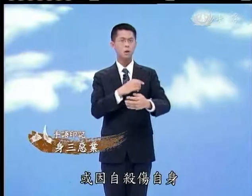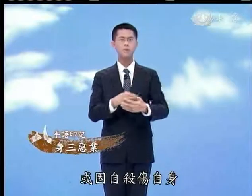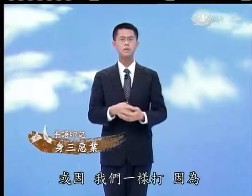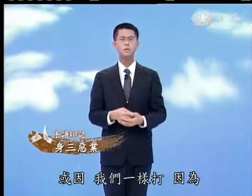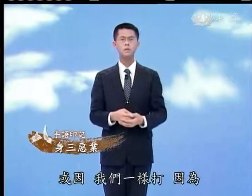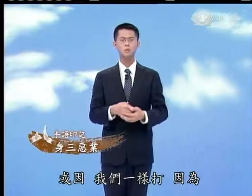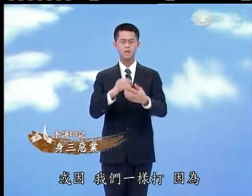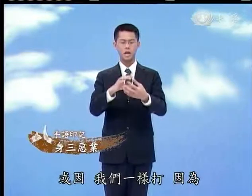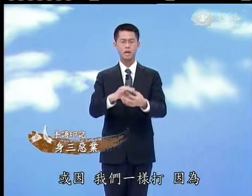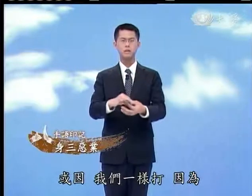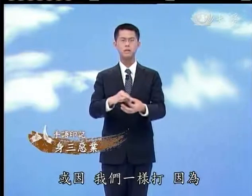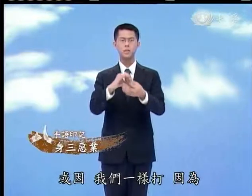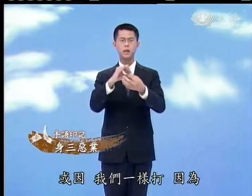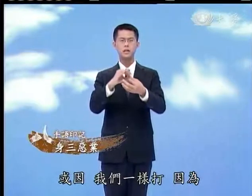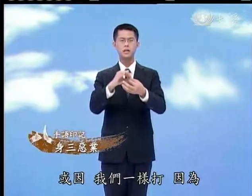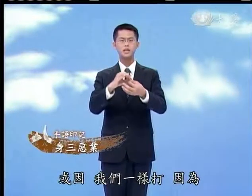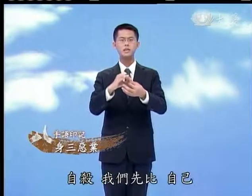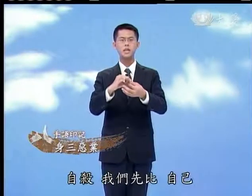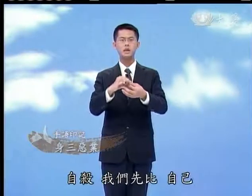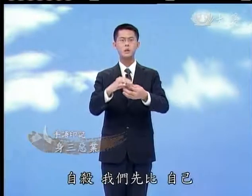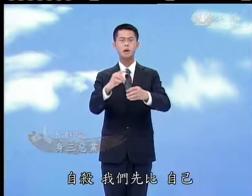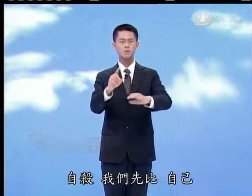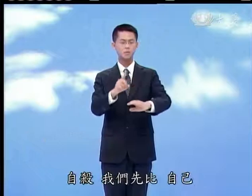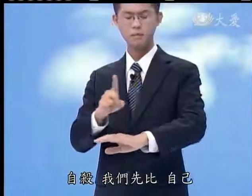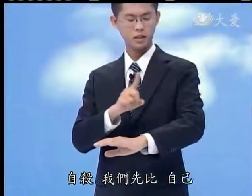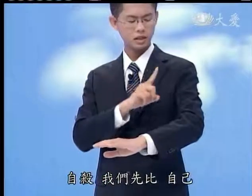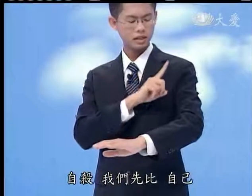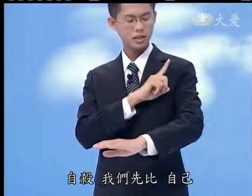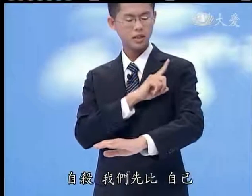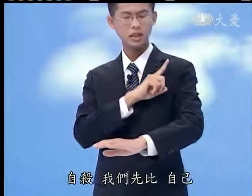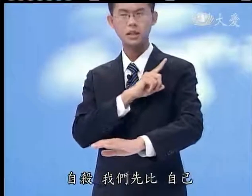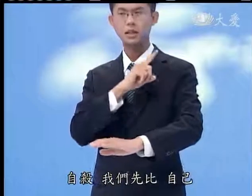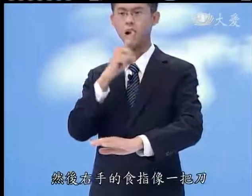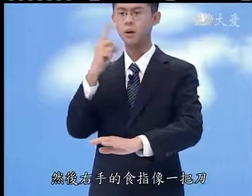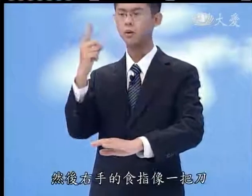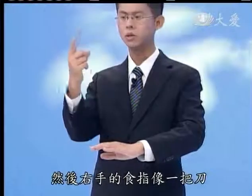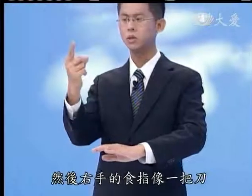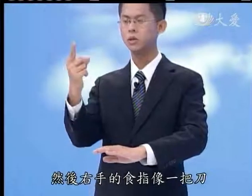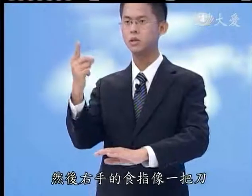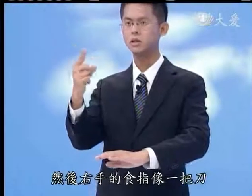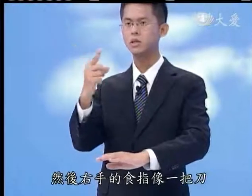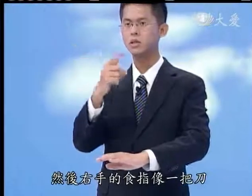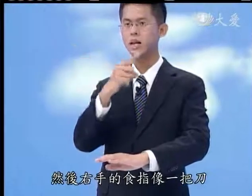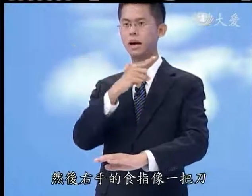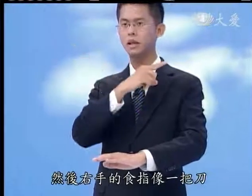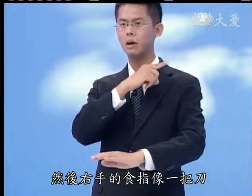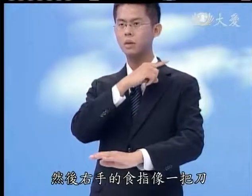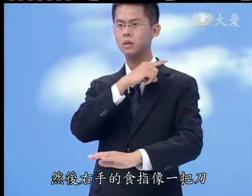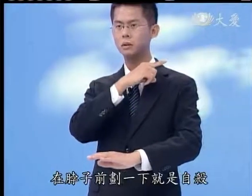或因我们一样打因为自杀的话，我们先比自己，然后右手的食指像一把刀，在脖